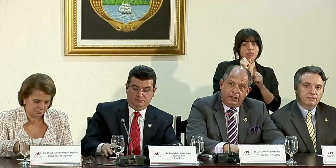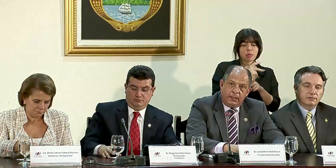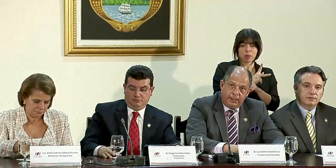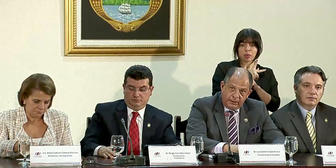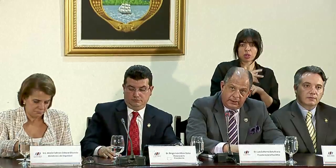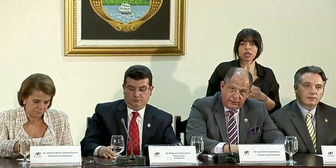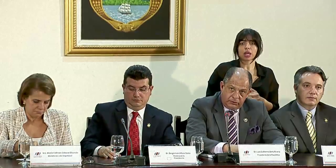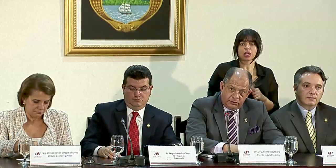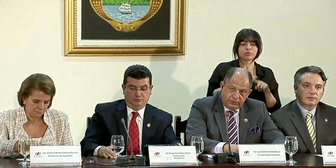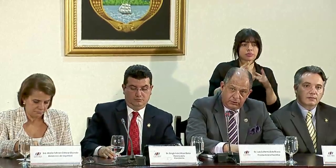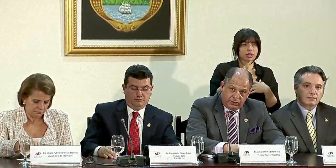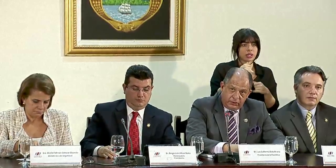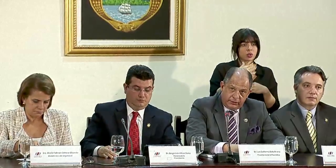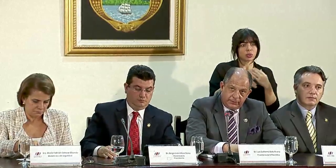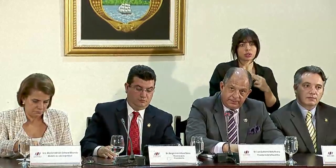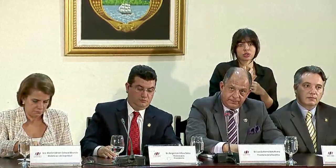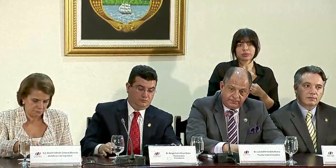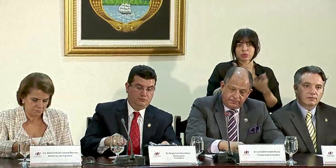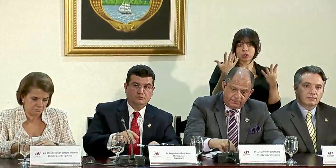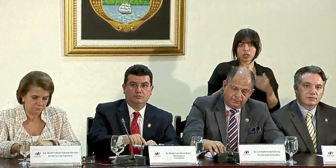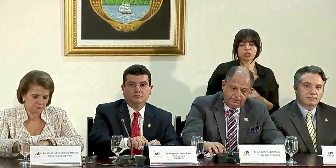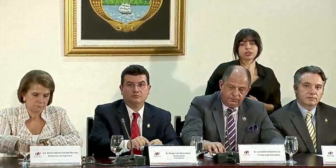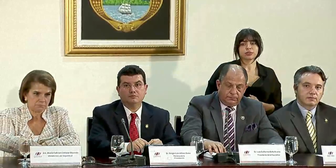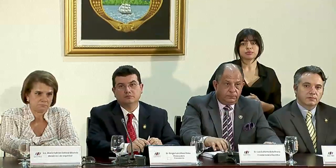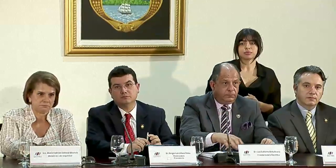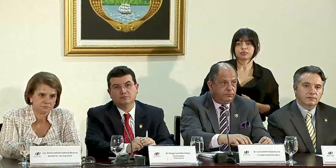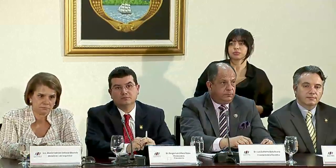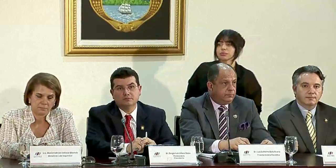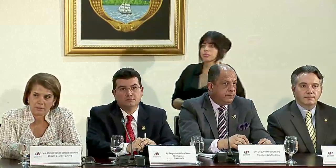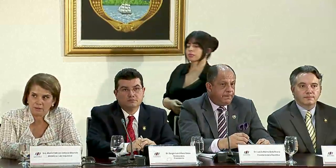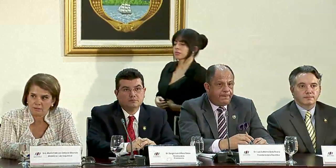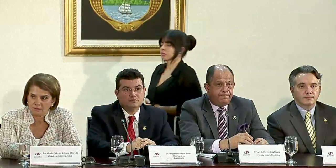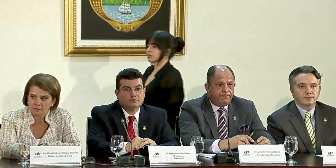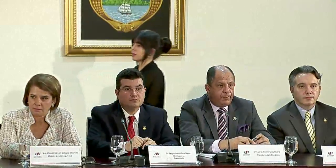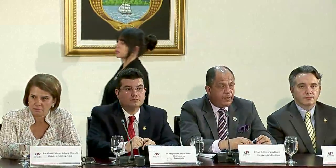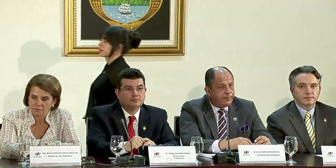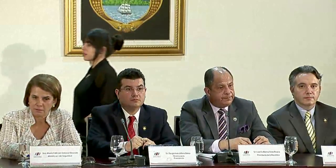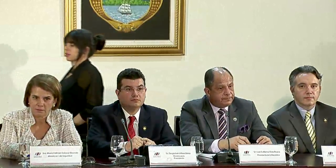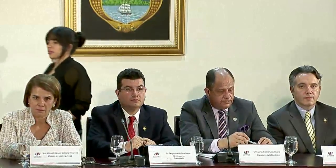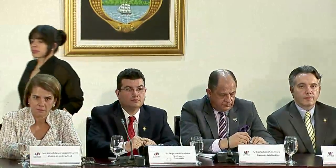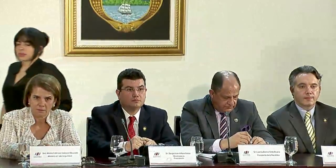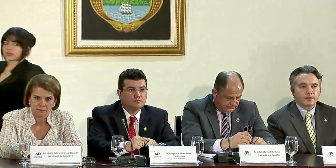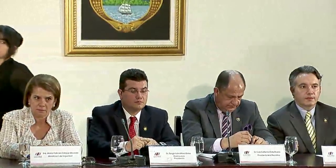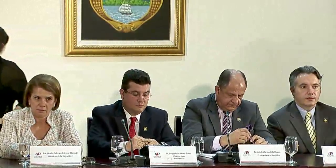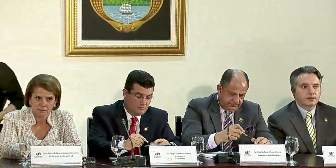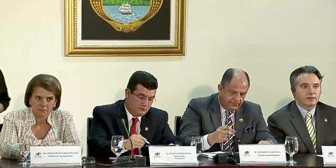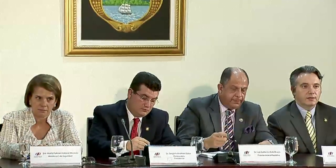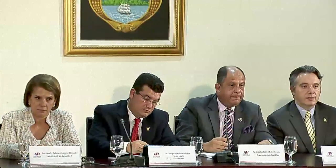proteger el interés de nuestros exportadores. Cerro y Carlos Mora para finalizar.